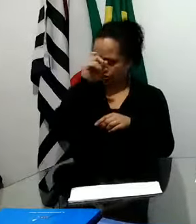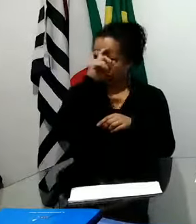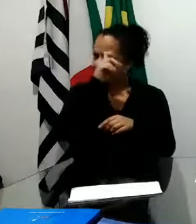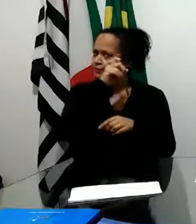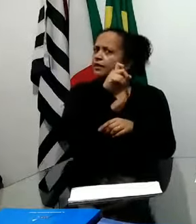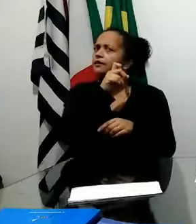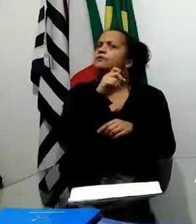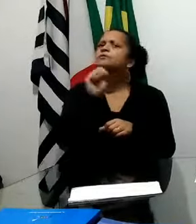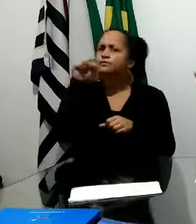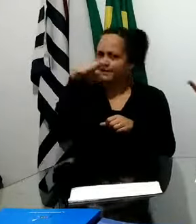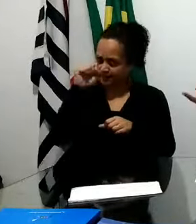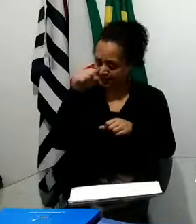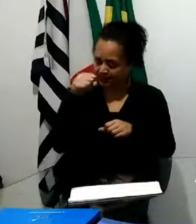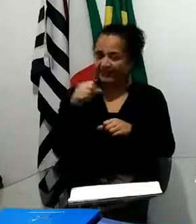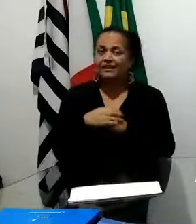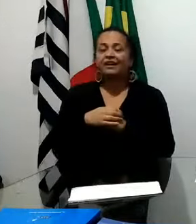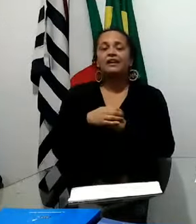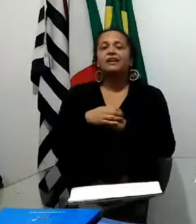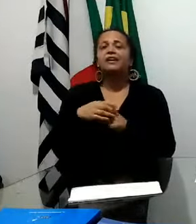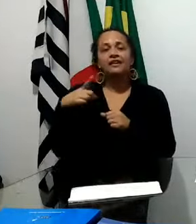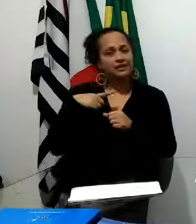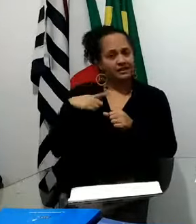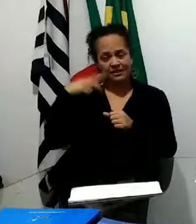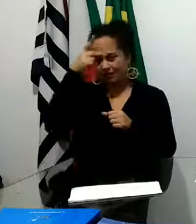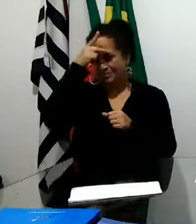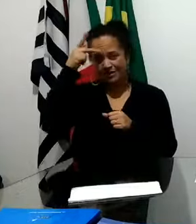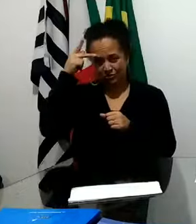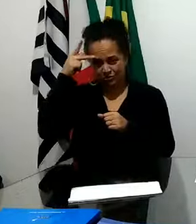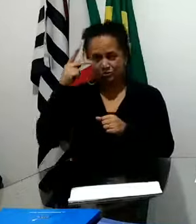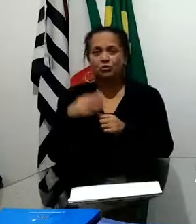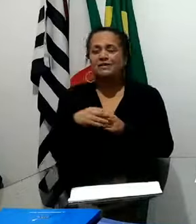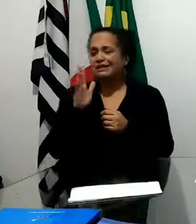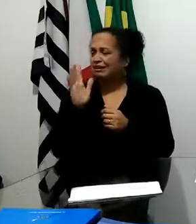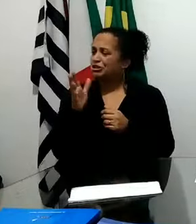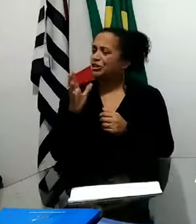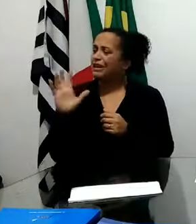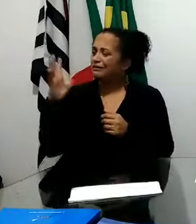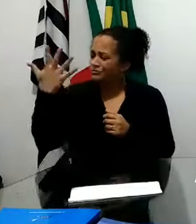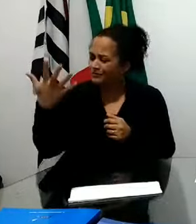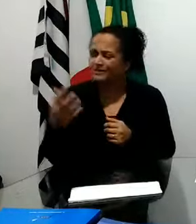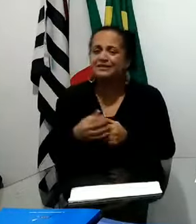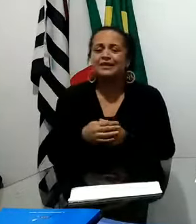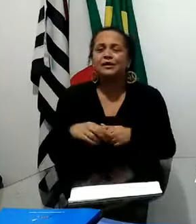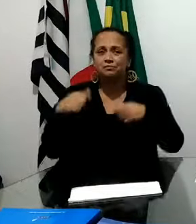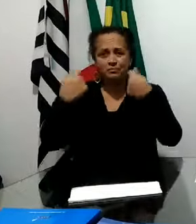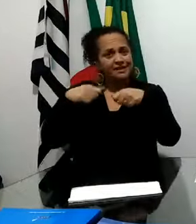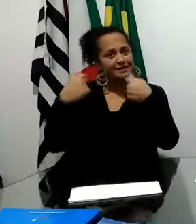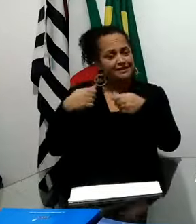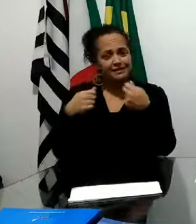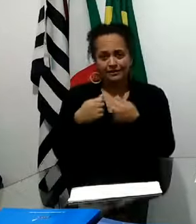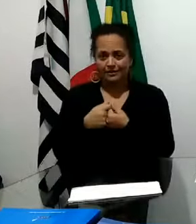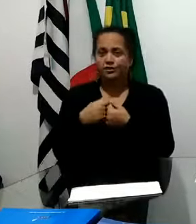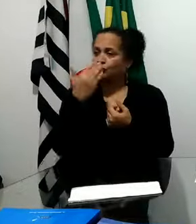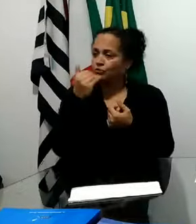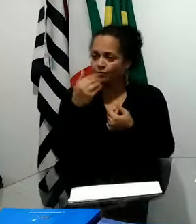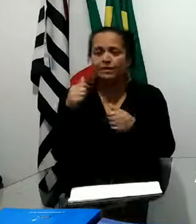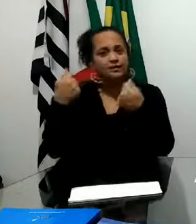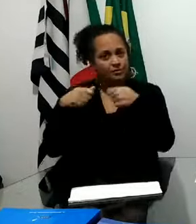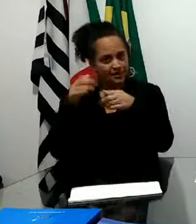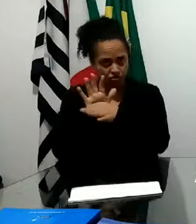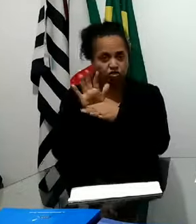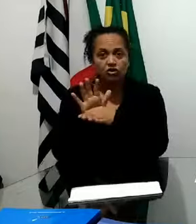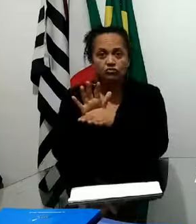estão enfrentando, outros talvez vão enfrentar. Momentos difíceis, né? Muitos estão passando. Mas a gente precisa, no nome